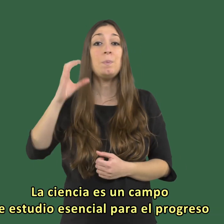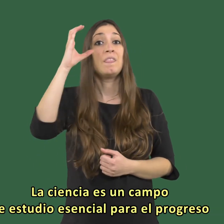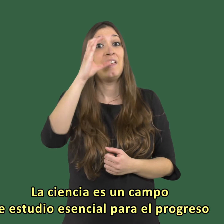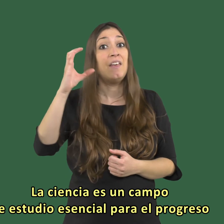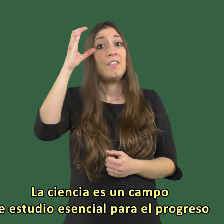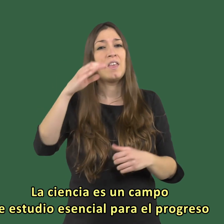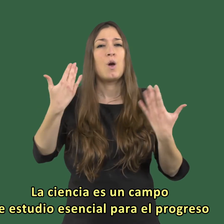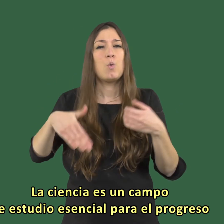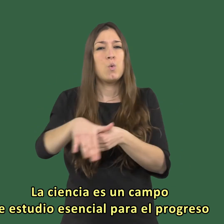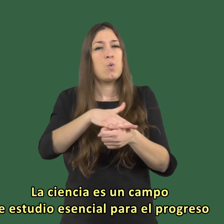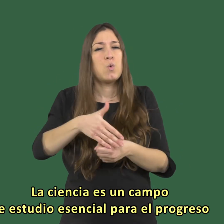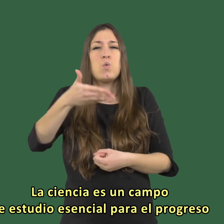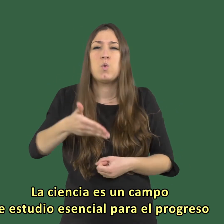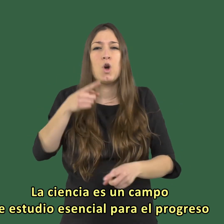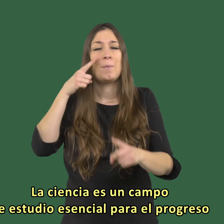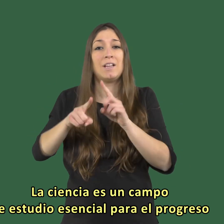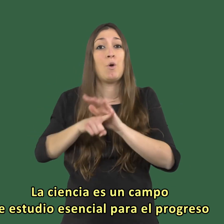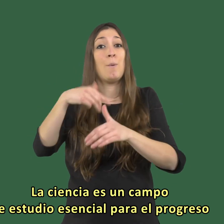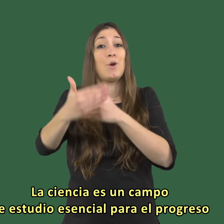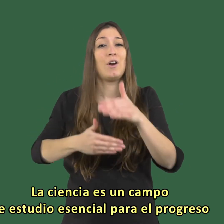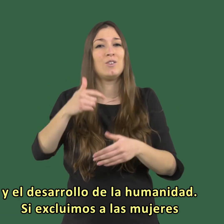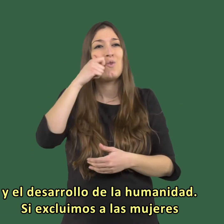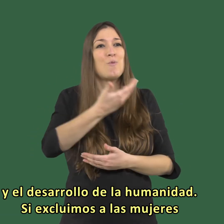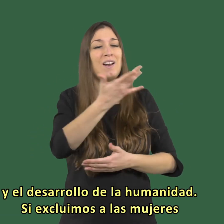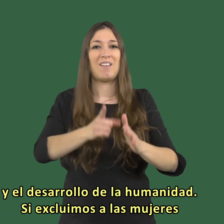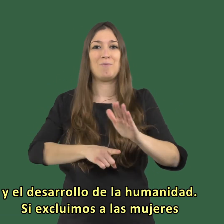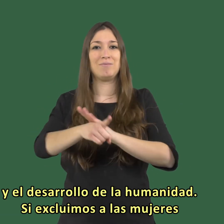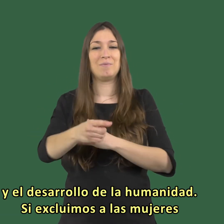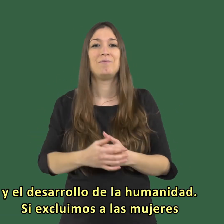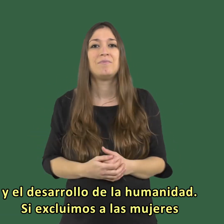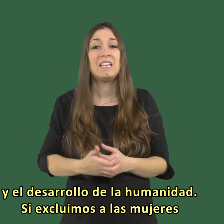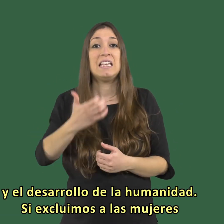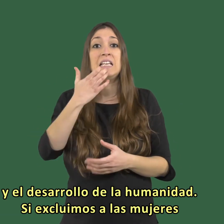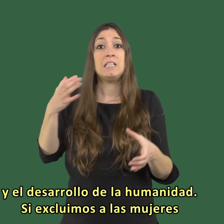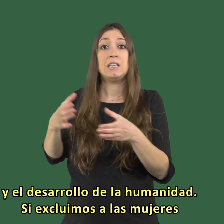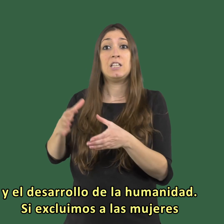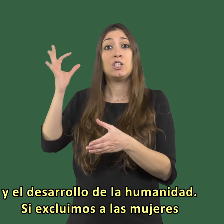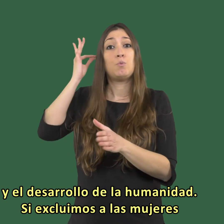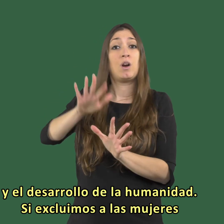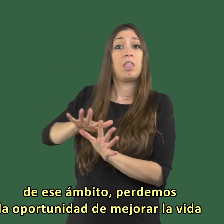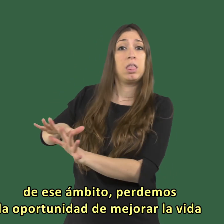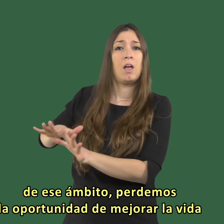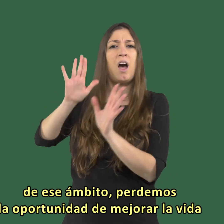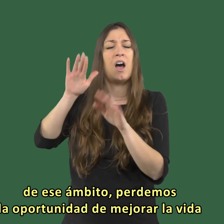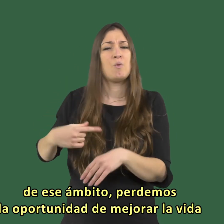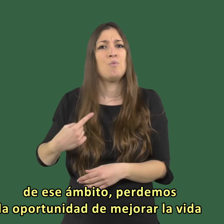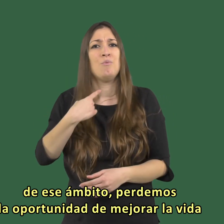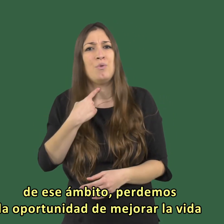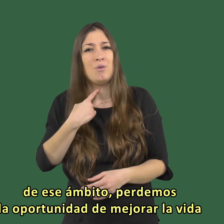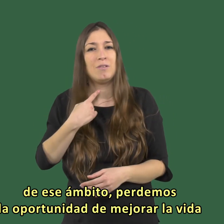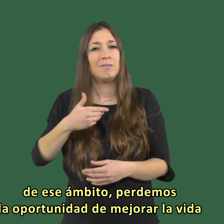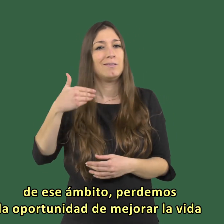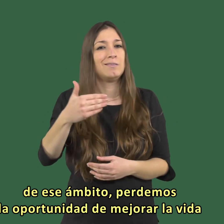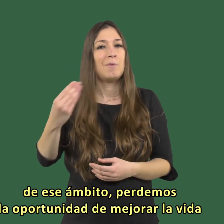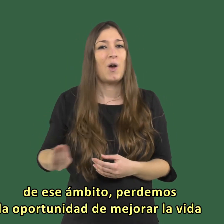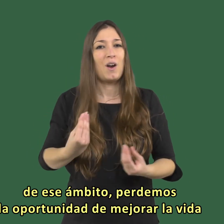La ciencia es un campo de estudio esencial para el progreso y el desarrollo de la humanidad. Si excluimos a las mujeres de este ámbito, perdemos la oportunidad